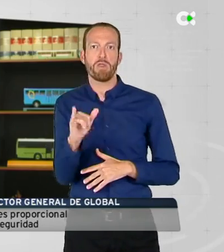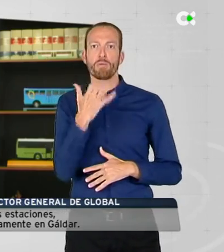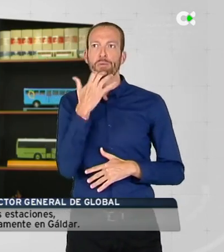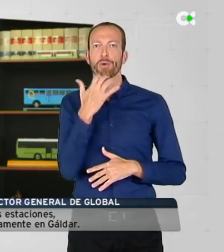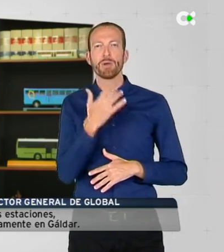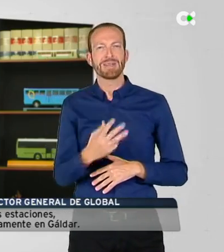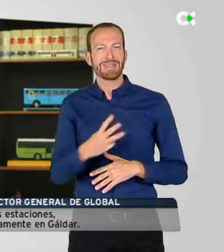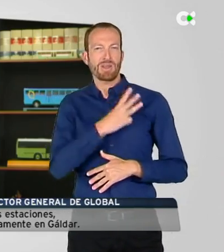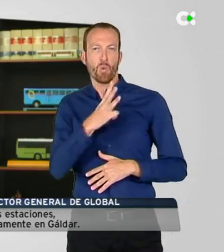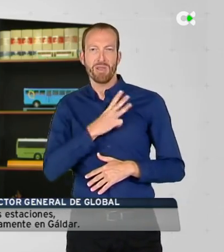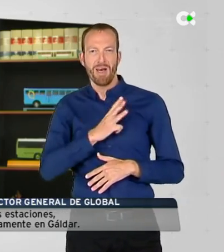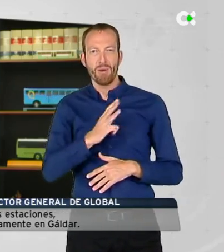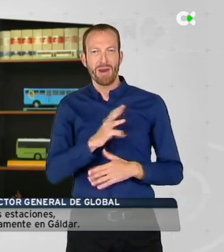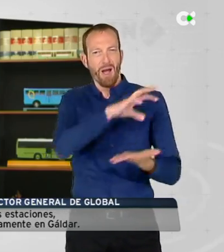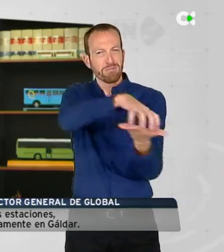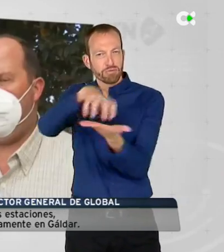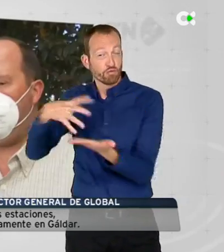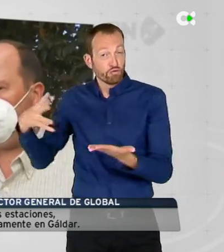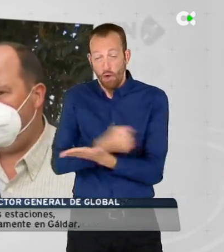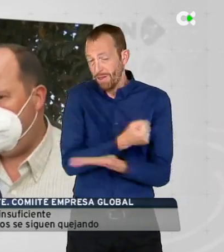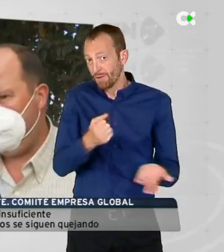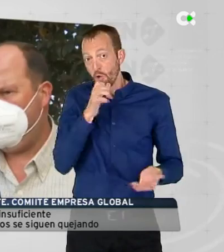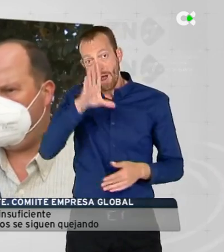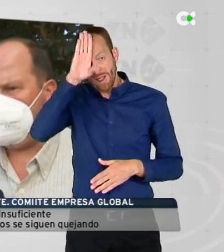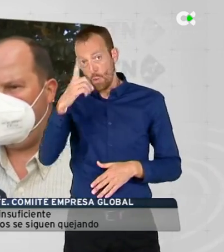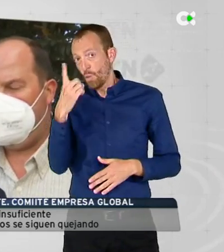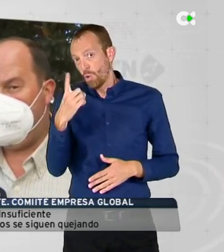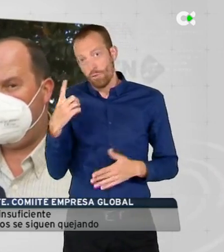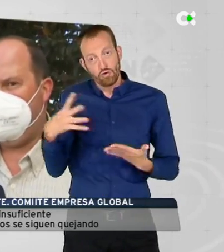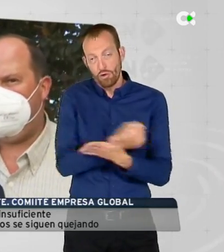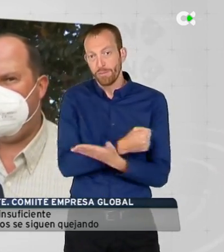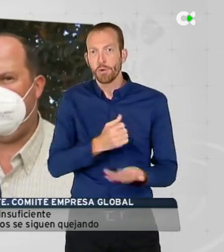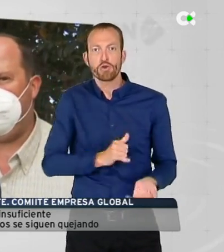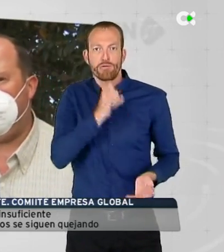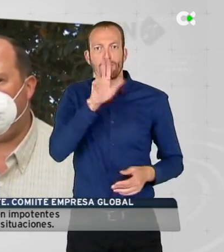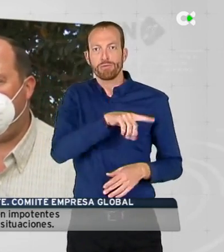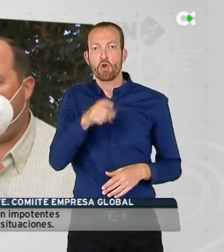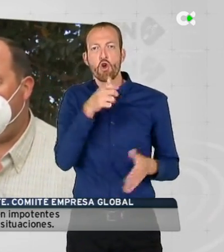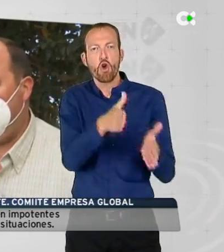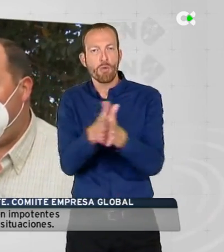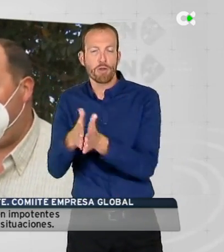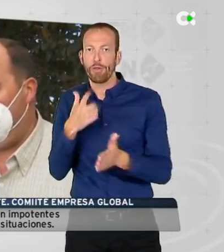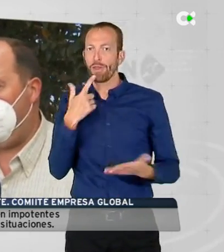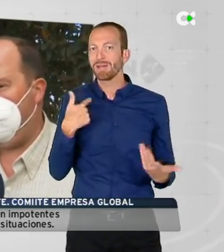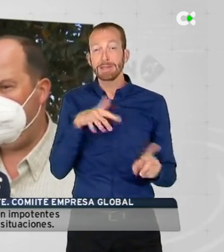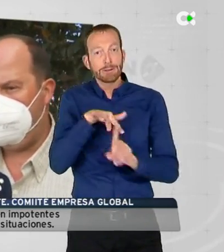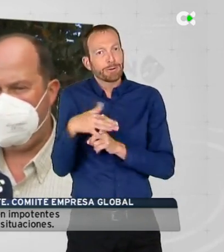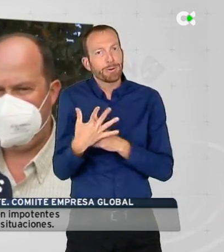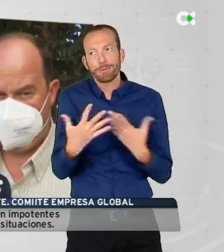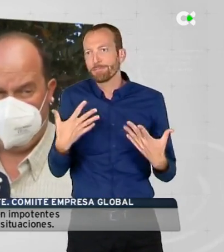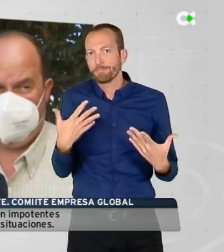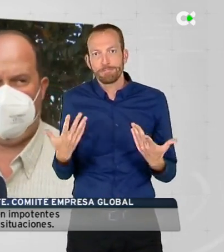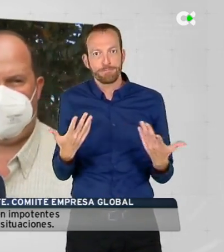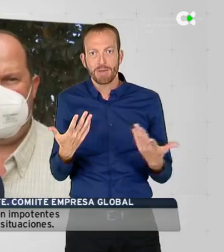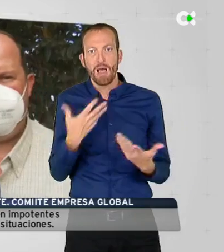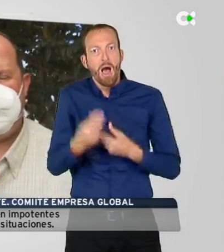seguridad en todas las estaciones, pues no solamente en Galdar. Lo vemos insuficiente porque los compañeros se siguen quejando de que se ven impotentes en muchas